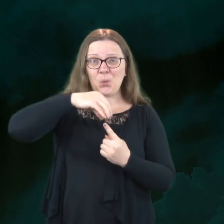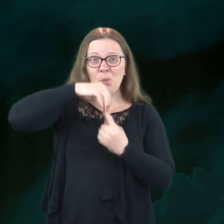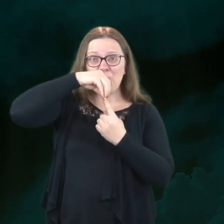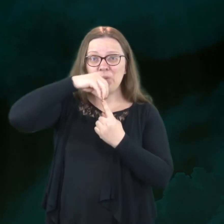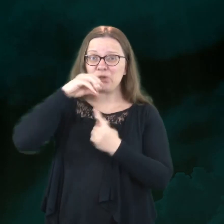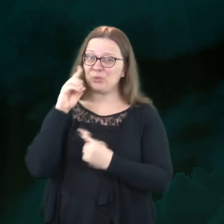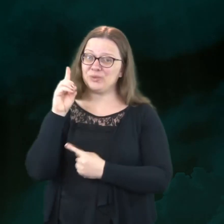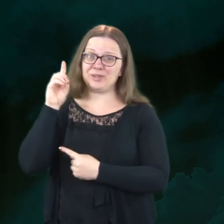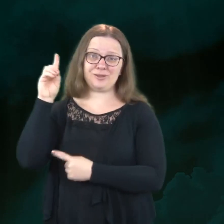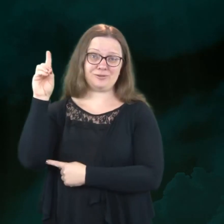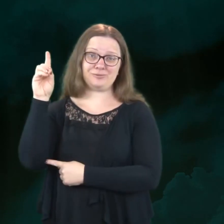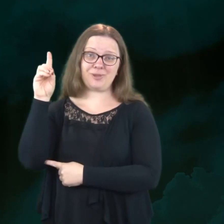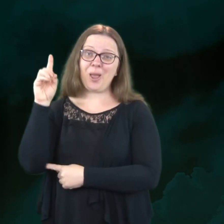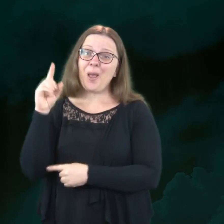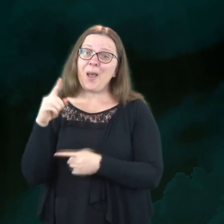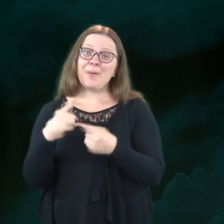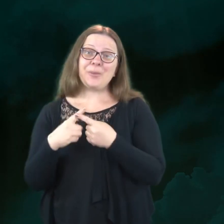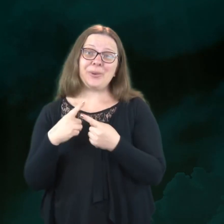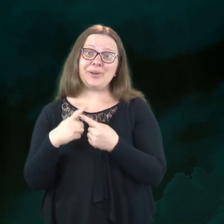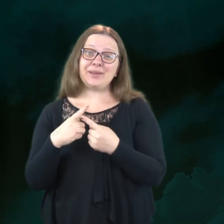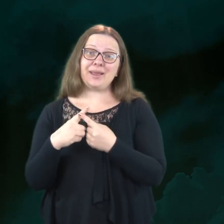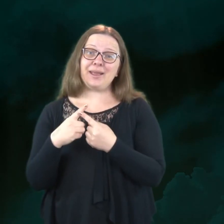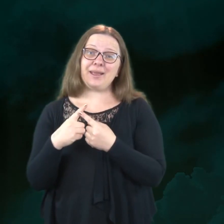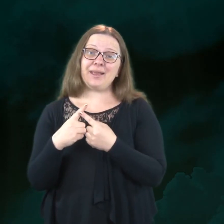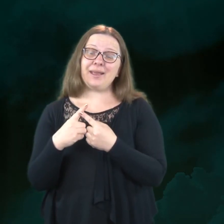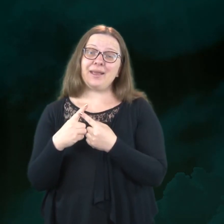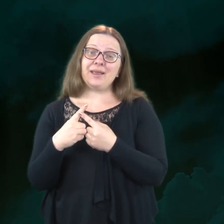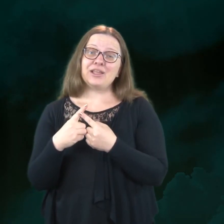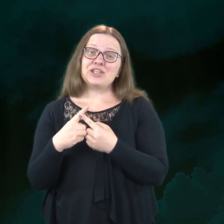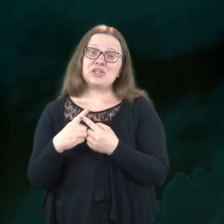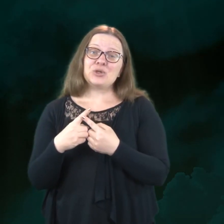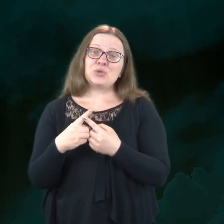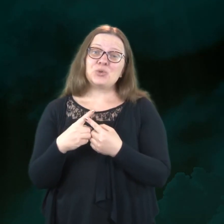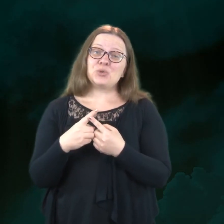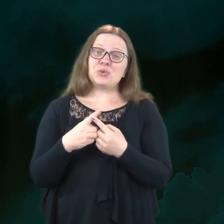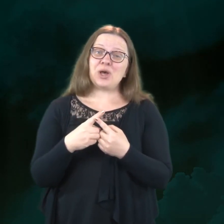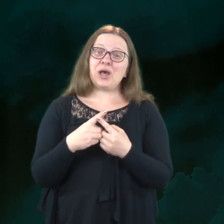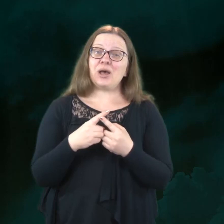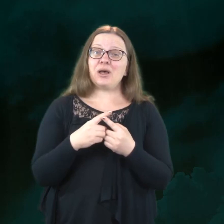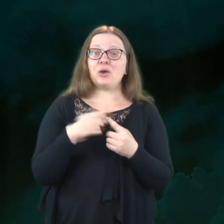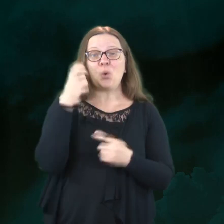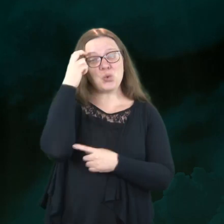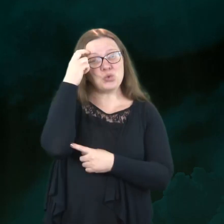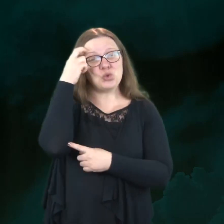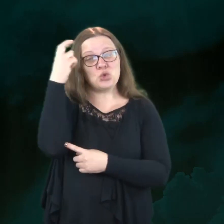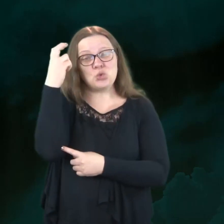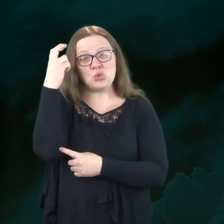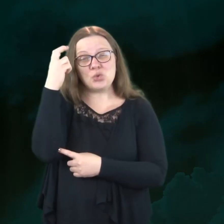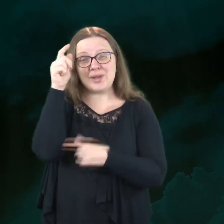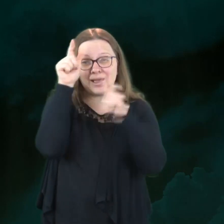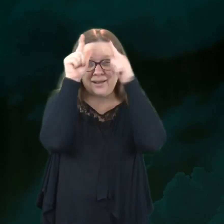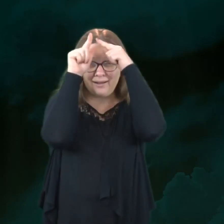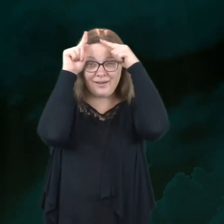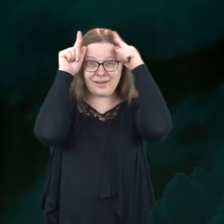A cultura, e a cultura grega, ela é muito associada à religião grega. Por